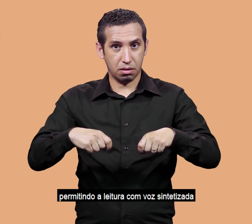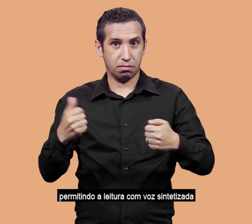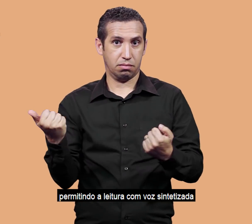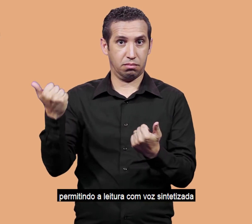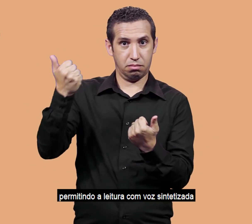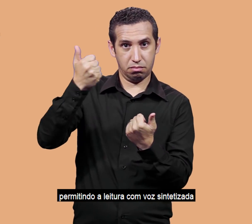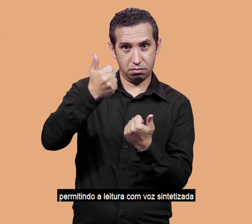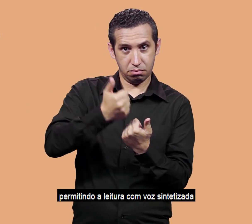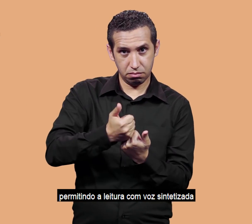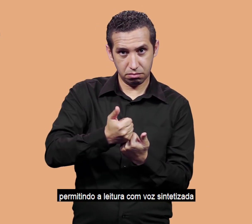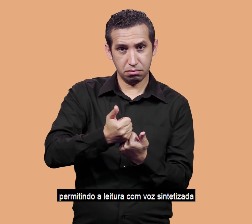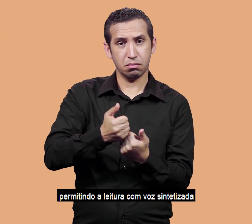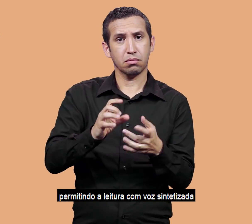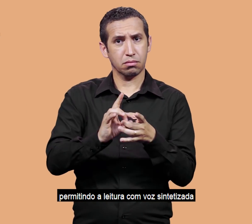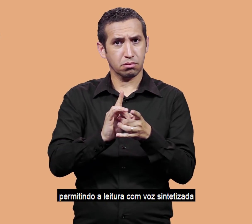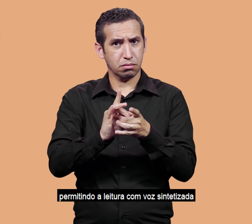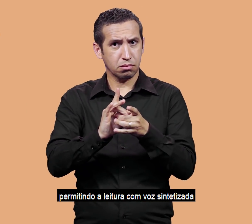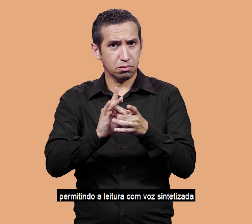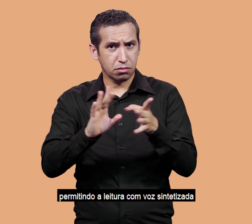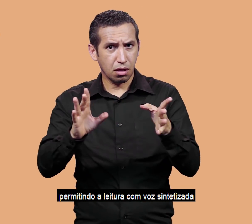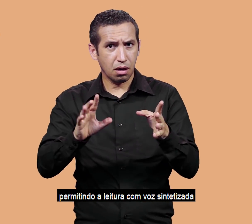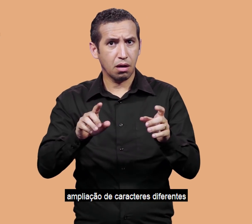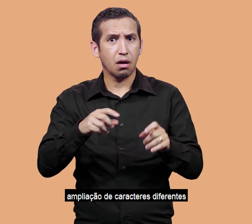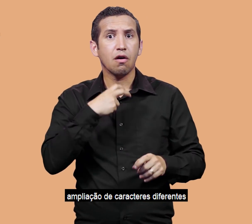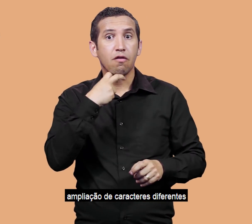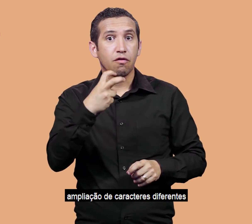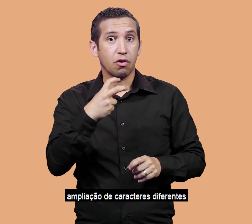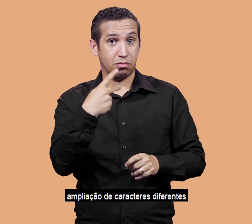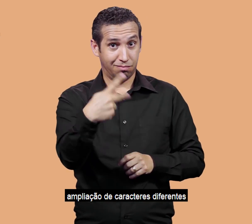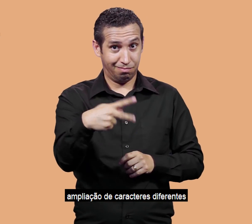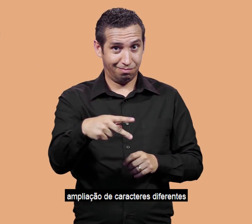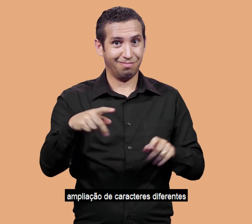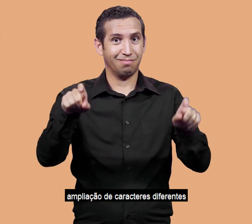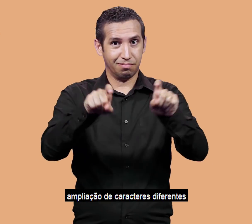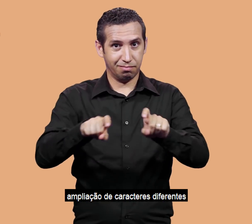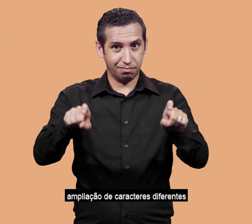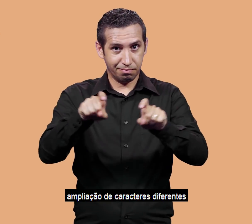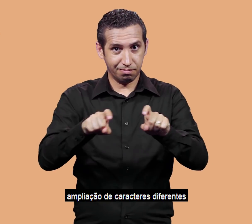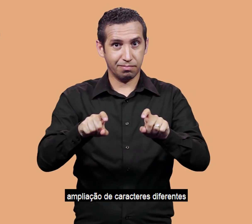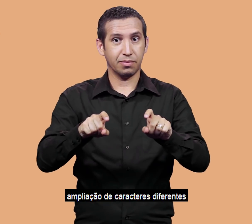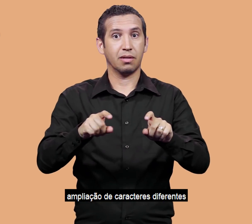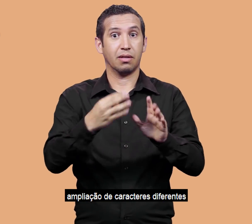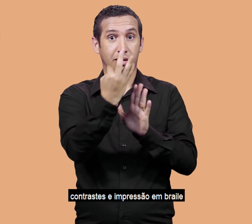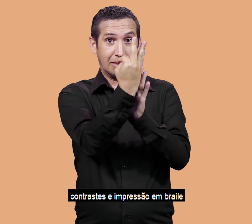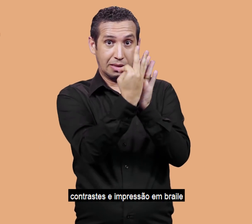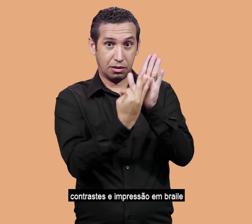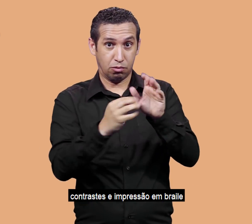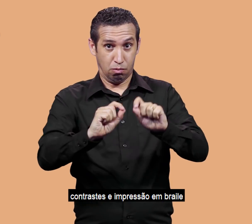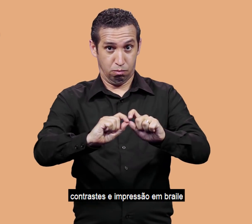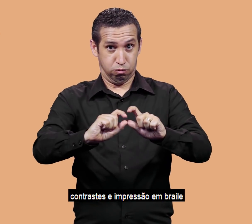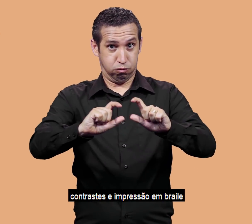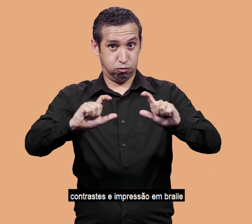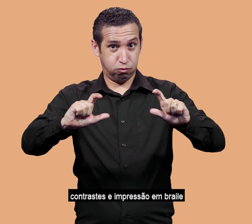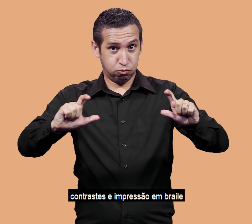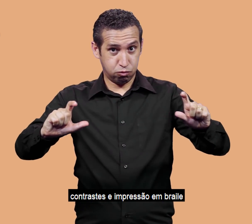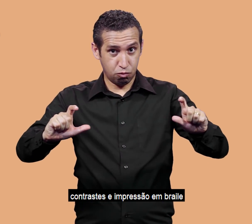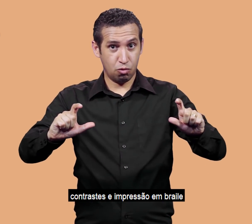permitindo a leitura com voz sintetizada ampliação de caracteres diferentes contrastes e